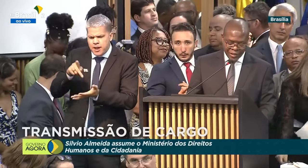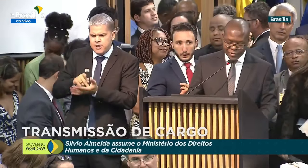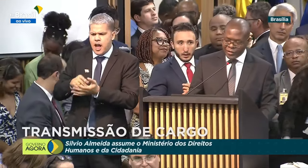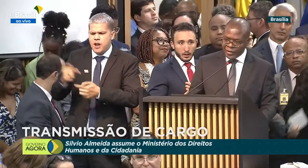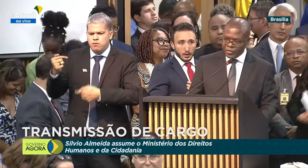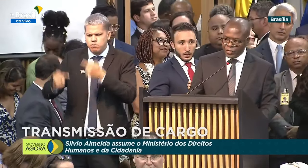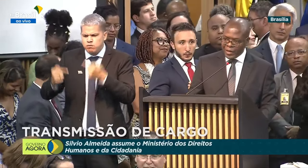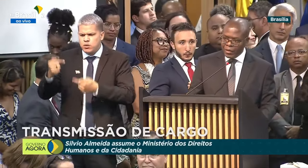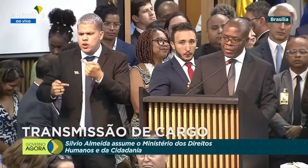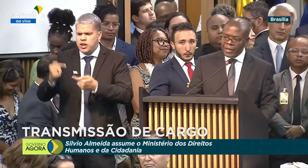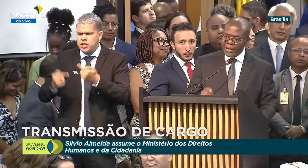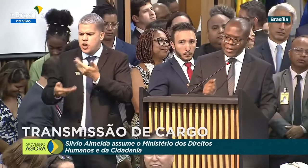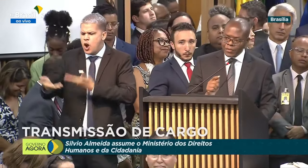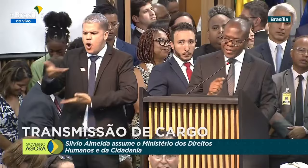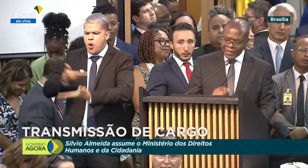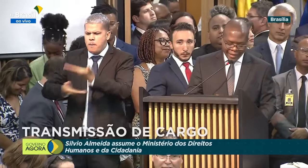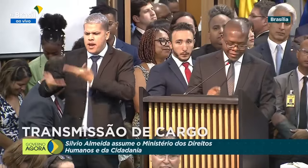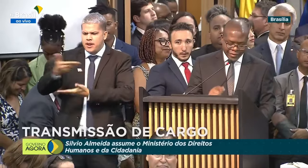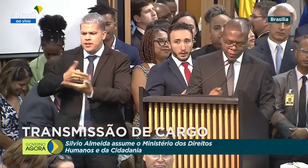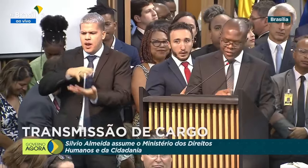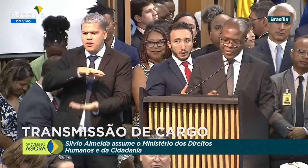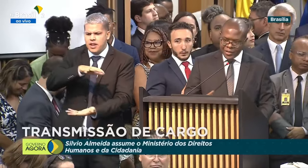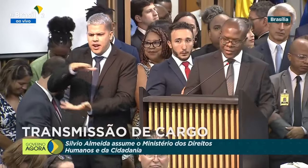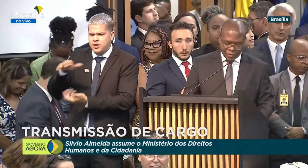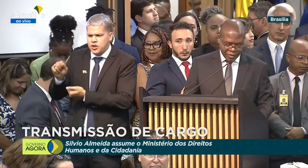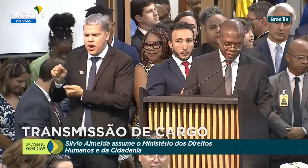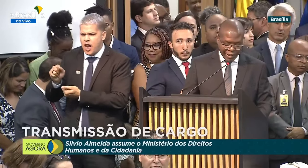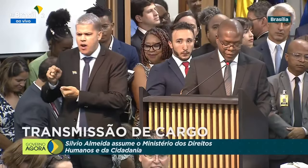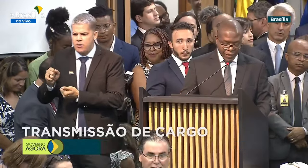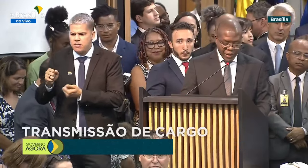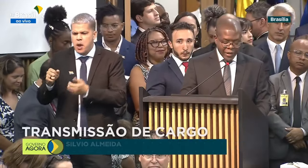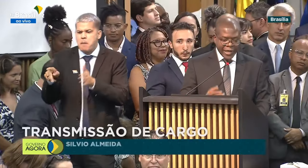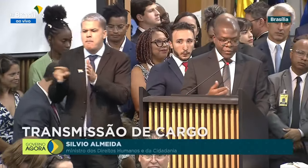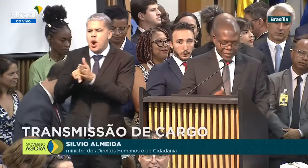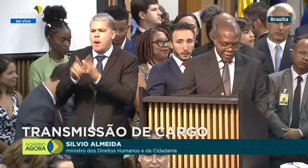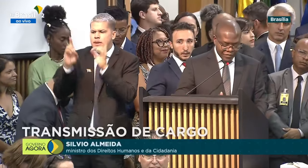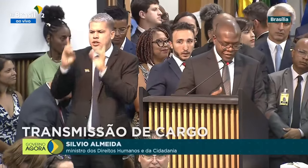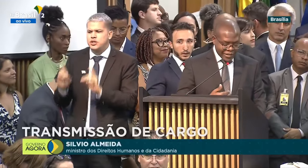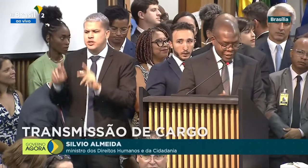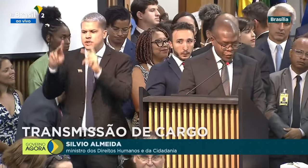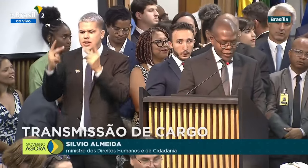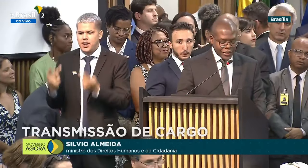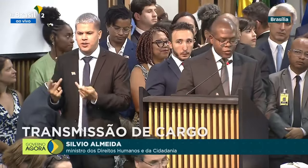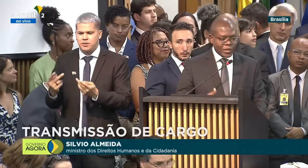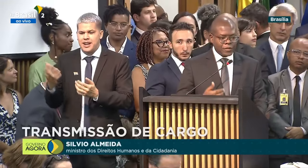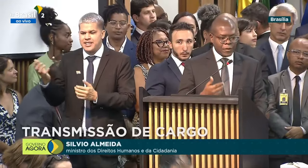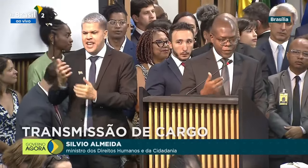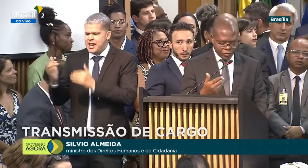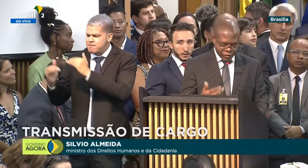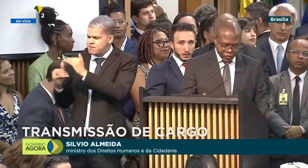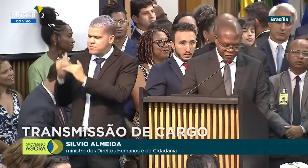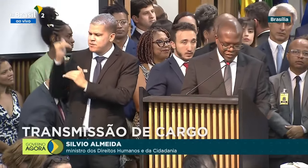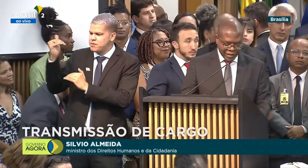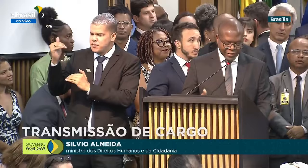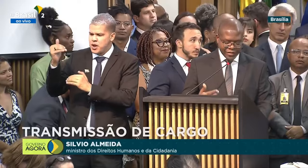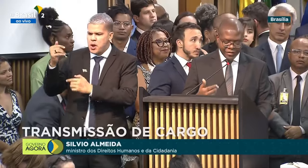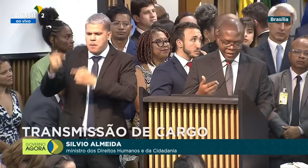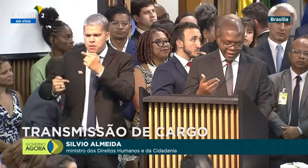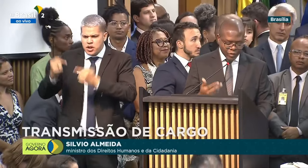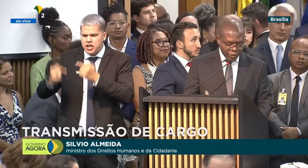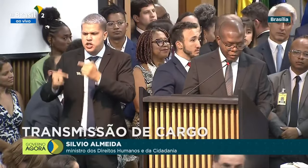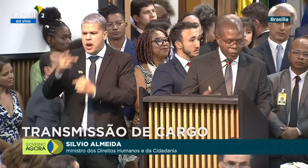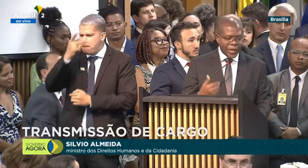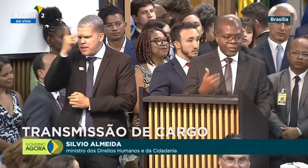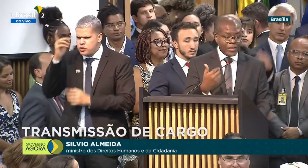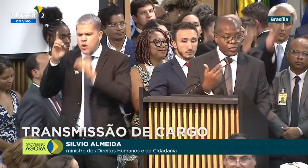políticas de cooperação internacional nas matérias que são pertinentes a este ministério queremos também avançar nas políticas voltadas para pessoas com deficiência